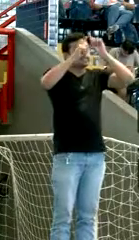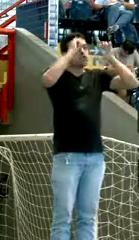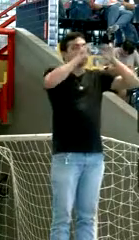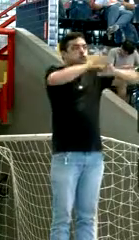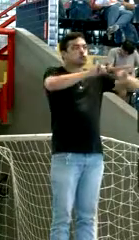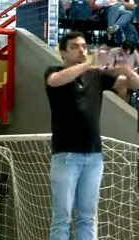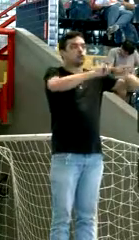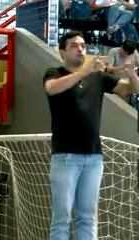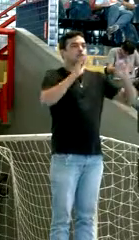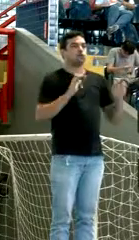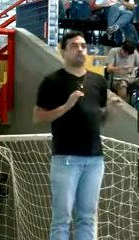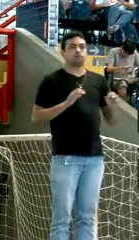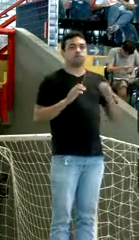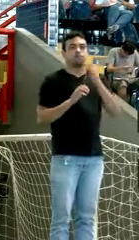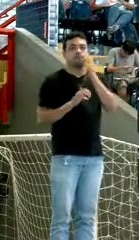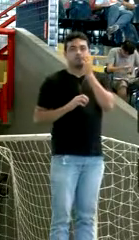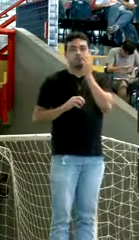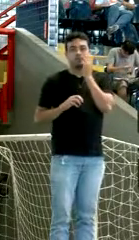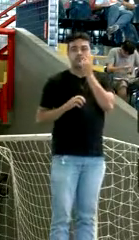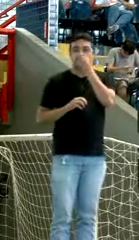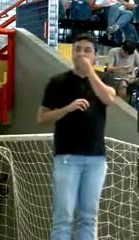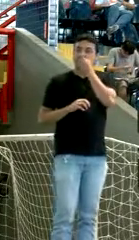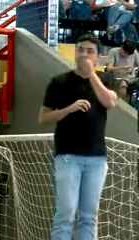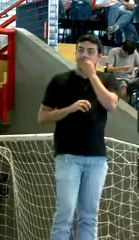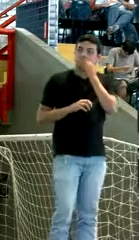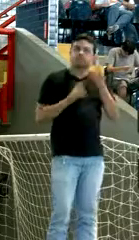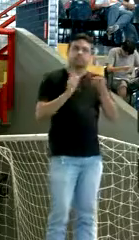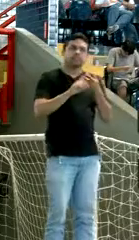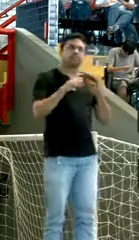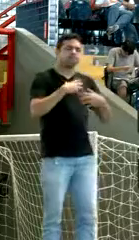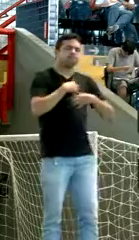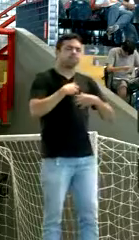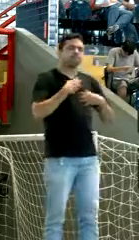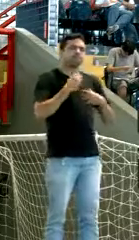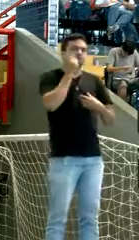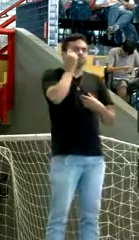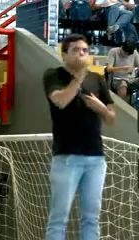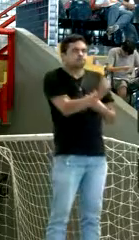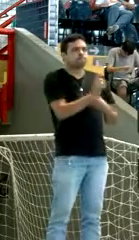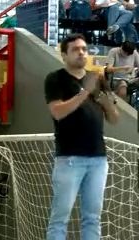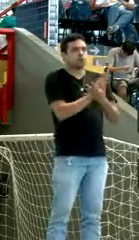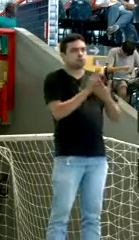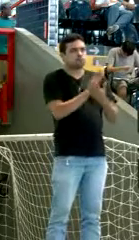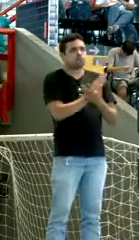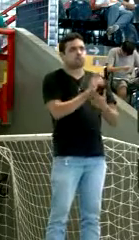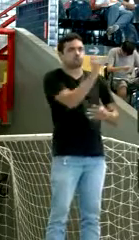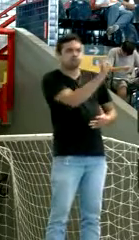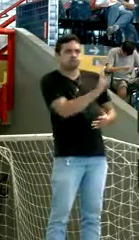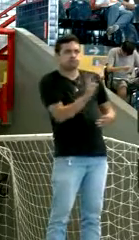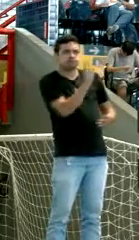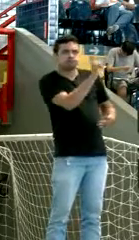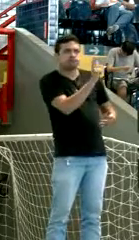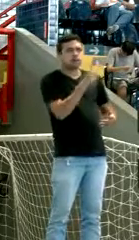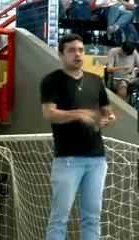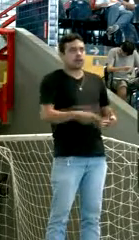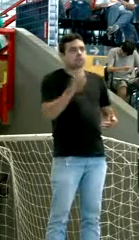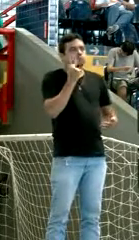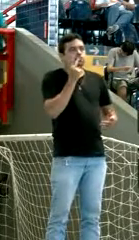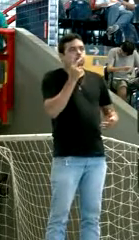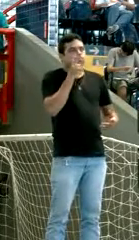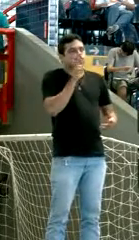ideias. Suas ideias. E tem sido interessante, né? O trabalho de alguns grafiteiros, que a gente vê aqui em Fortaleza,